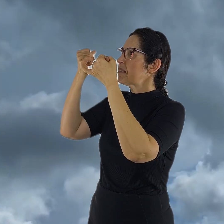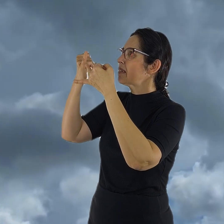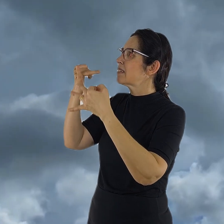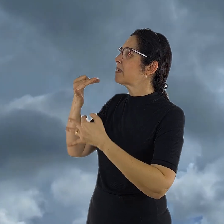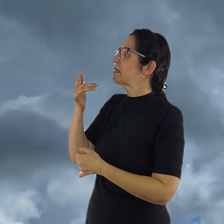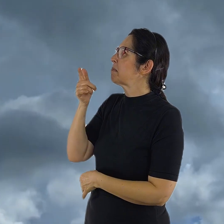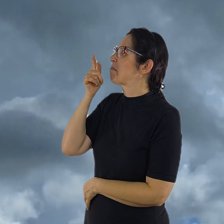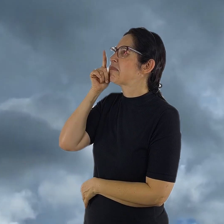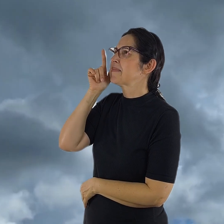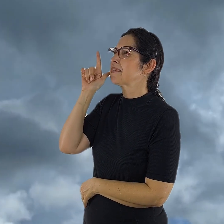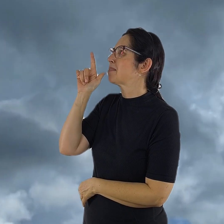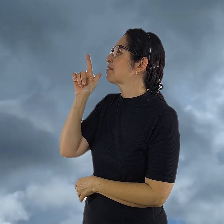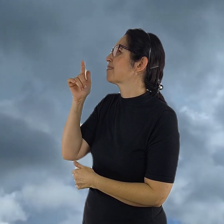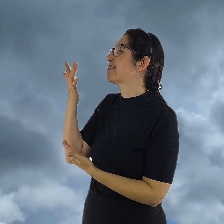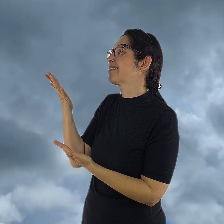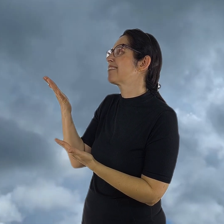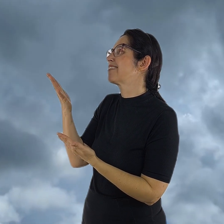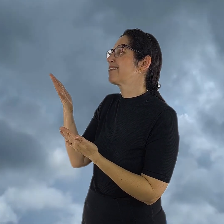indescritível.